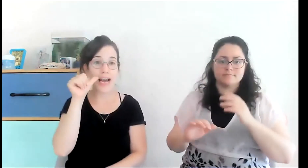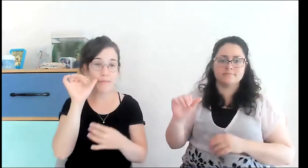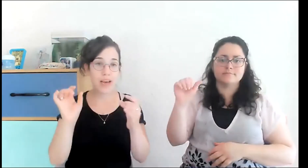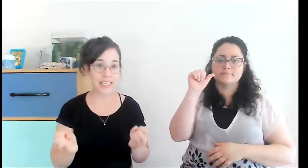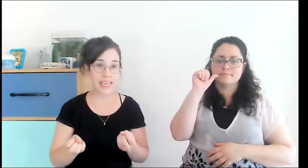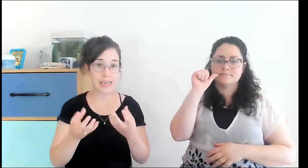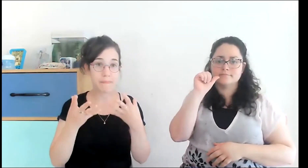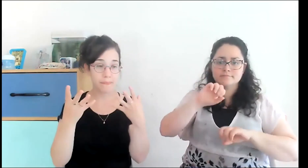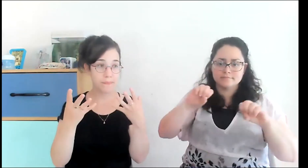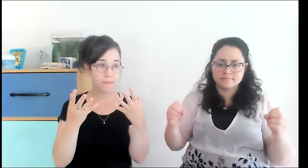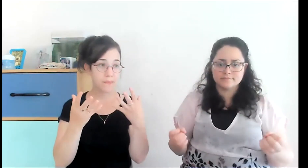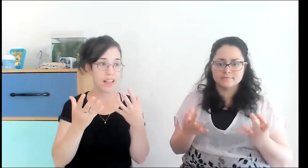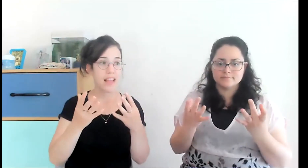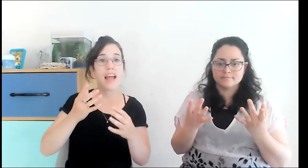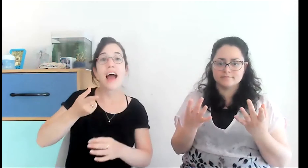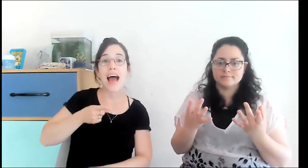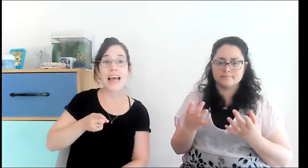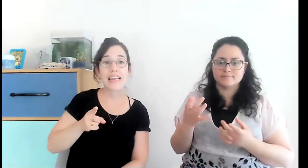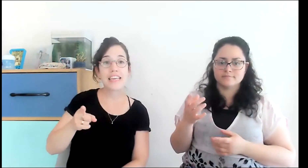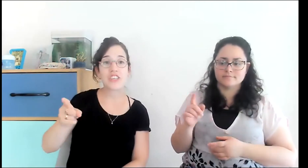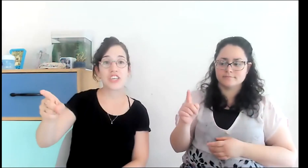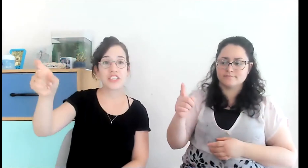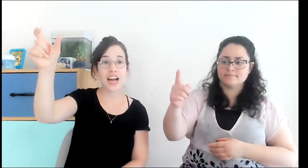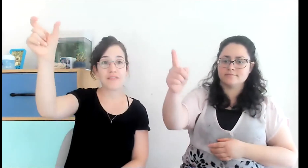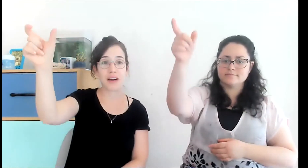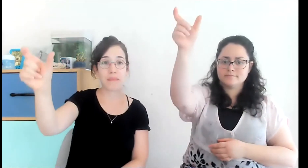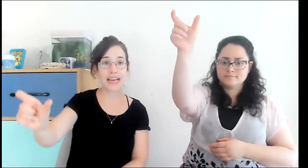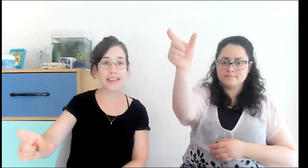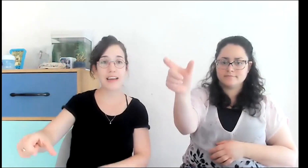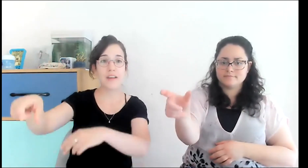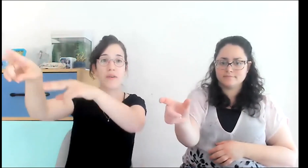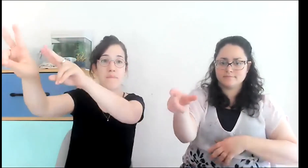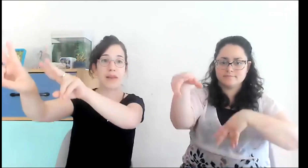המים הזקים, על האיש השב הביתה, מן